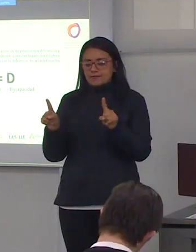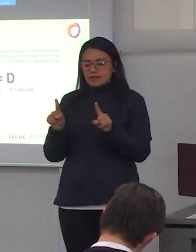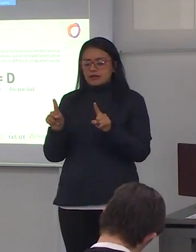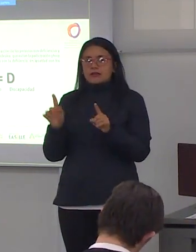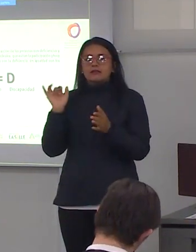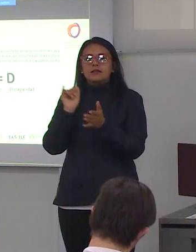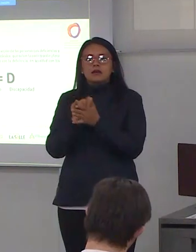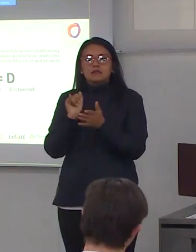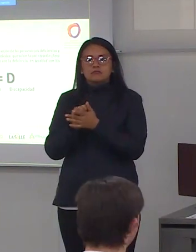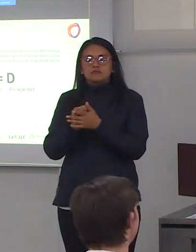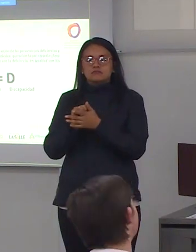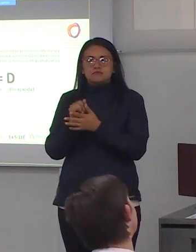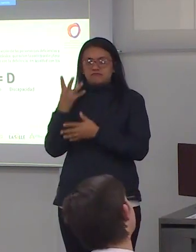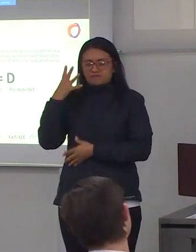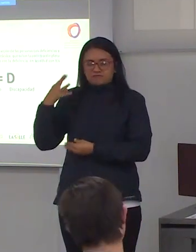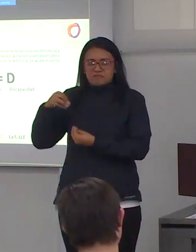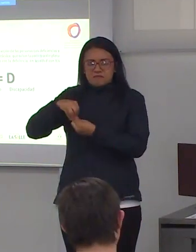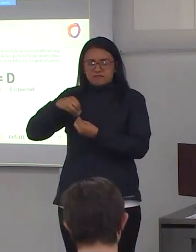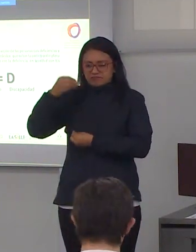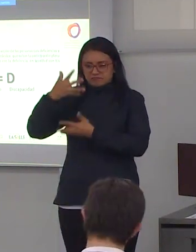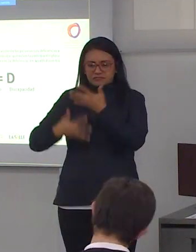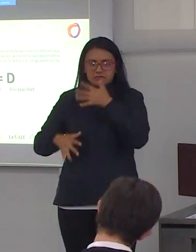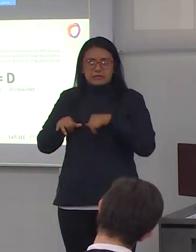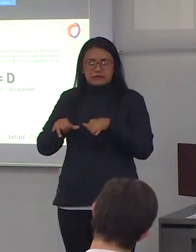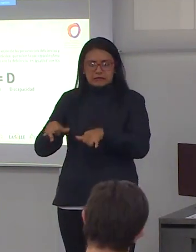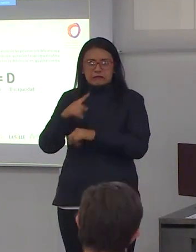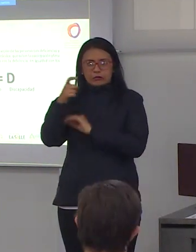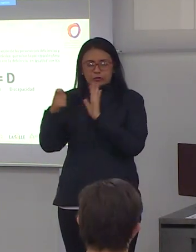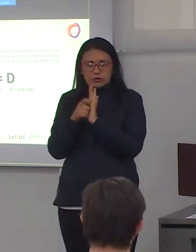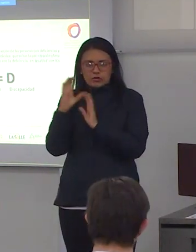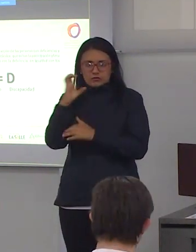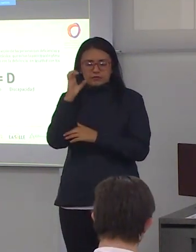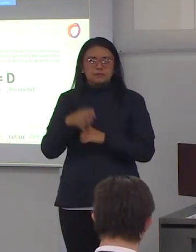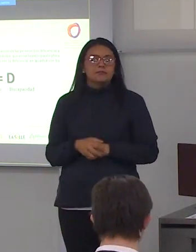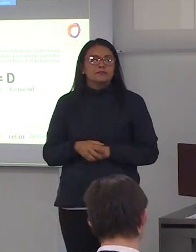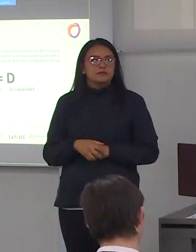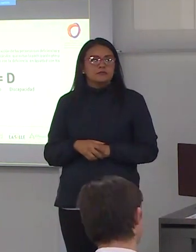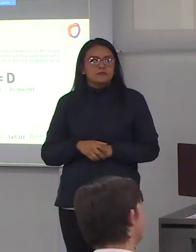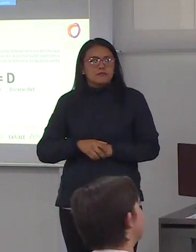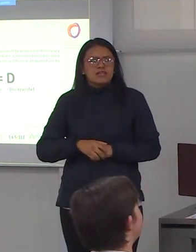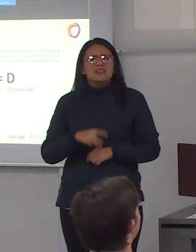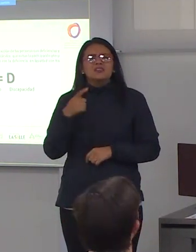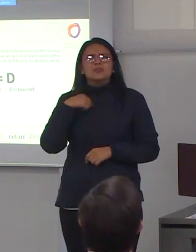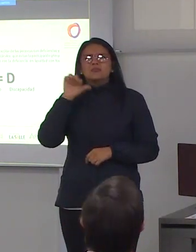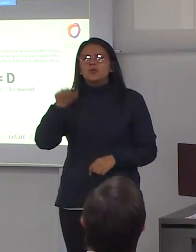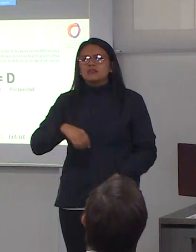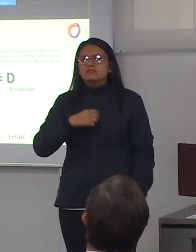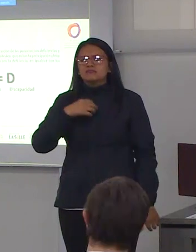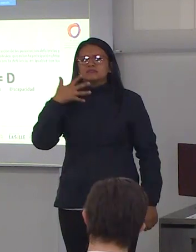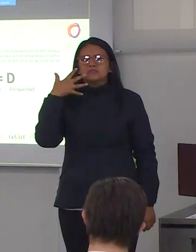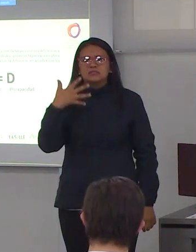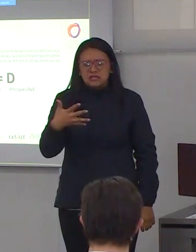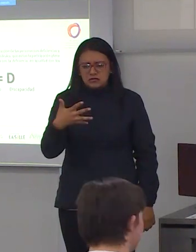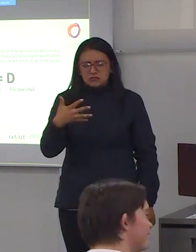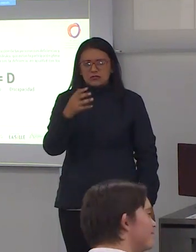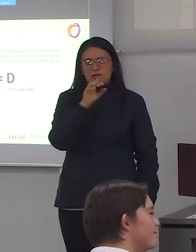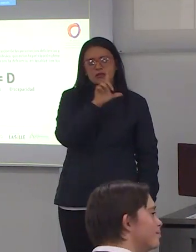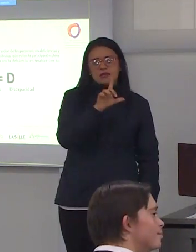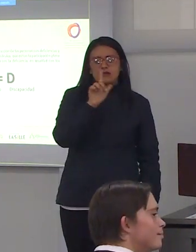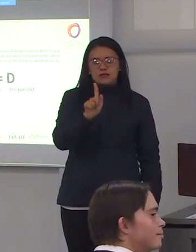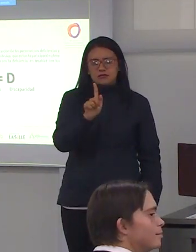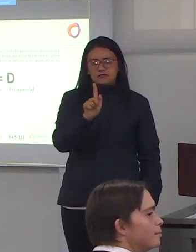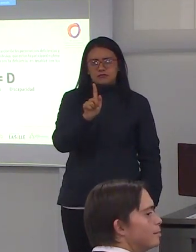múltiple para que lo tengan en cuenta en Colombia bueno entonces yo puedo tener cinco LFs